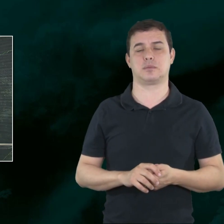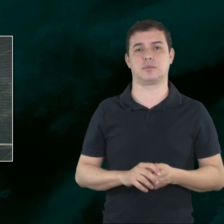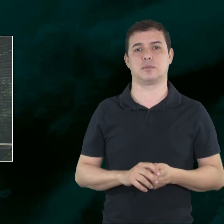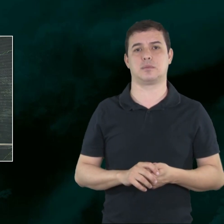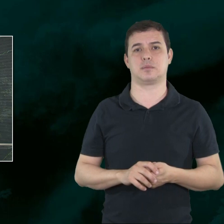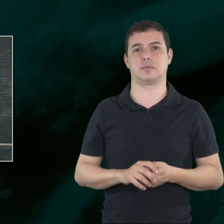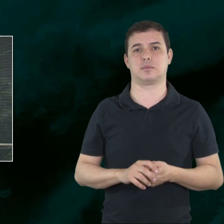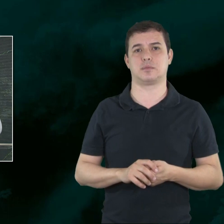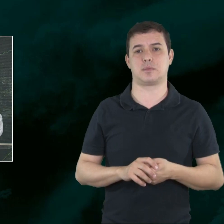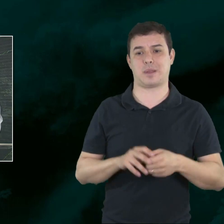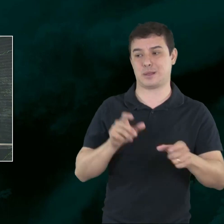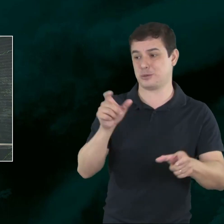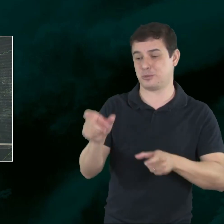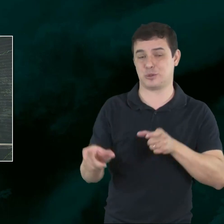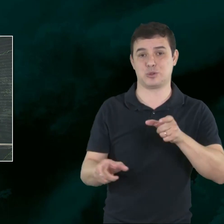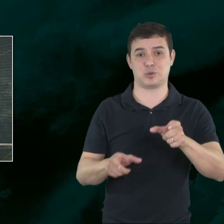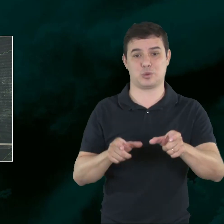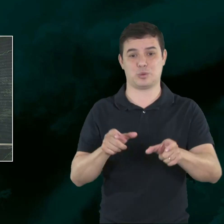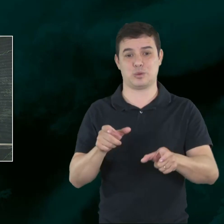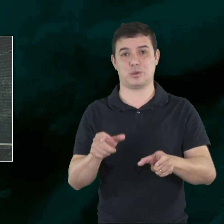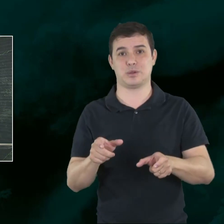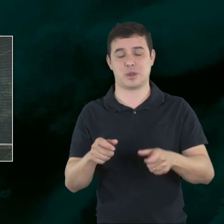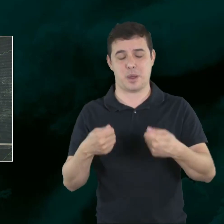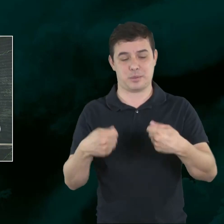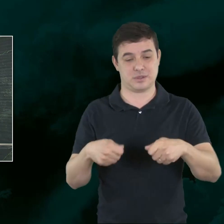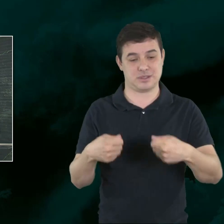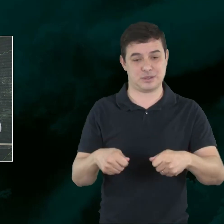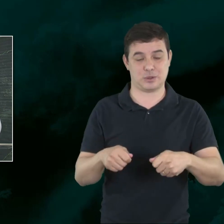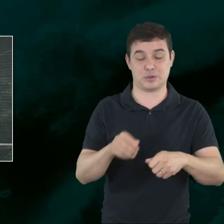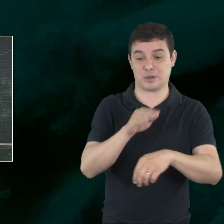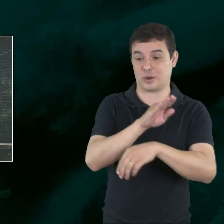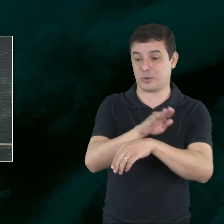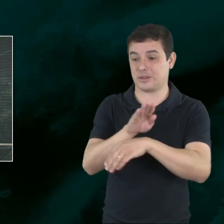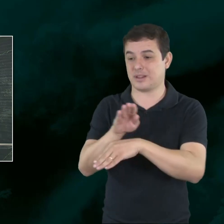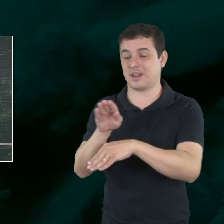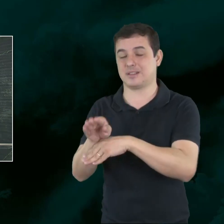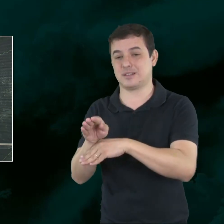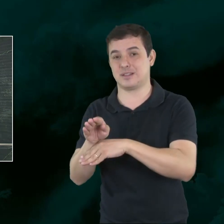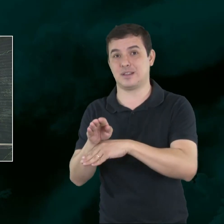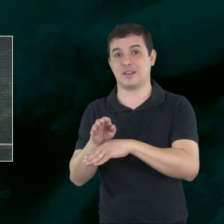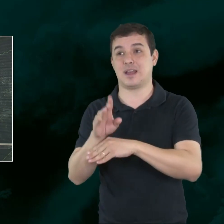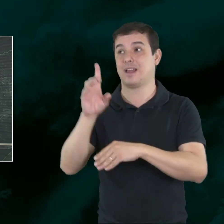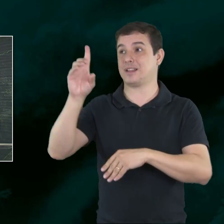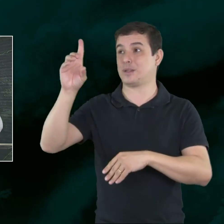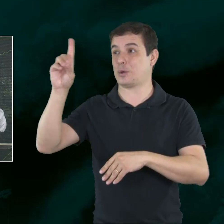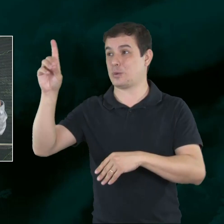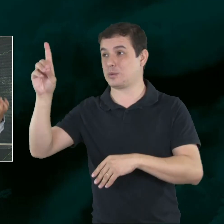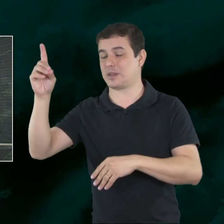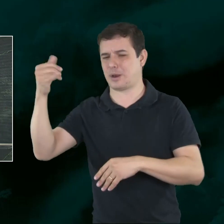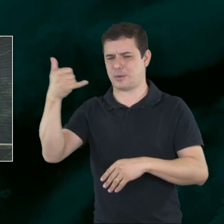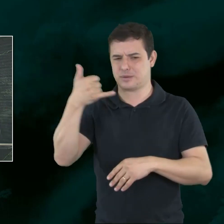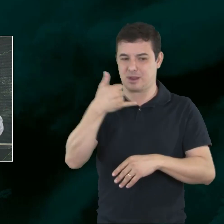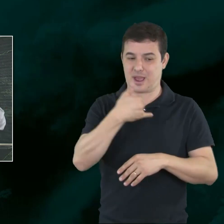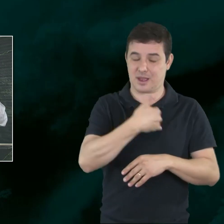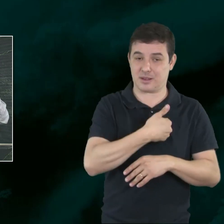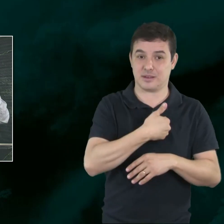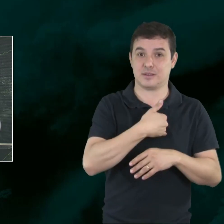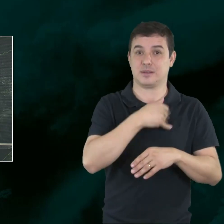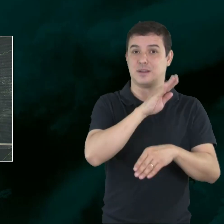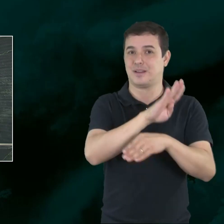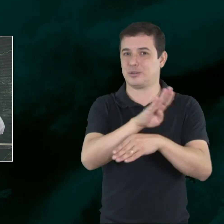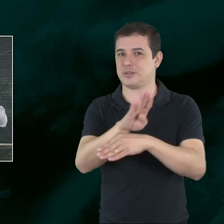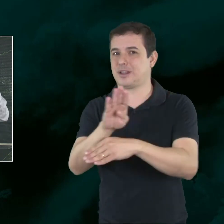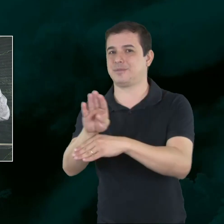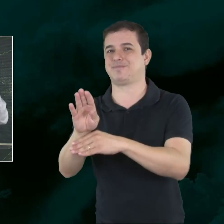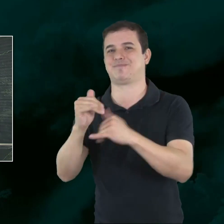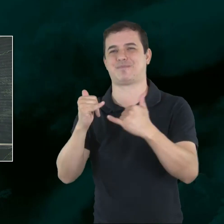Deus quer nos aprovar, Deus não quer nos reprovar, Deus quer nos aprovar, Deus quer nos fazer amadurecer, firmar